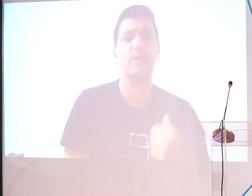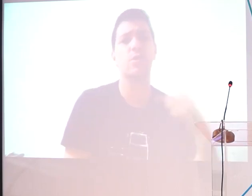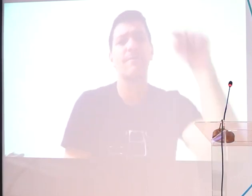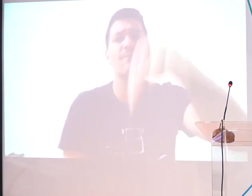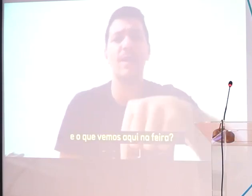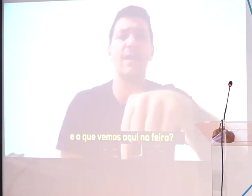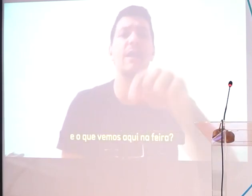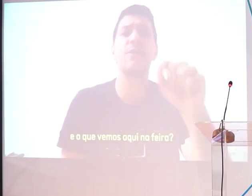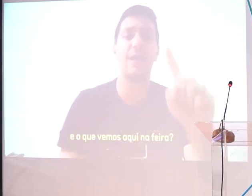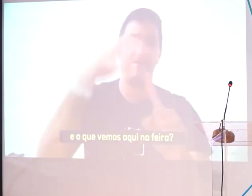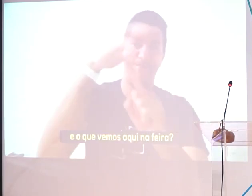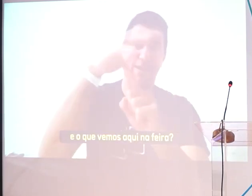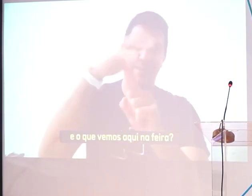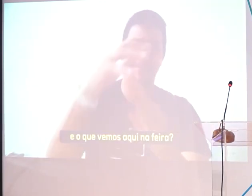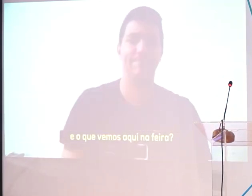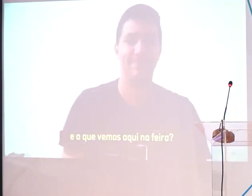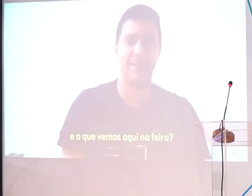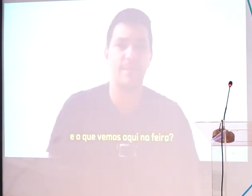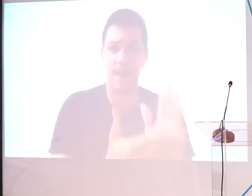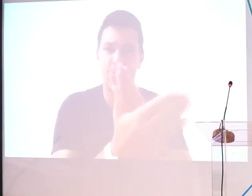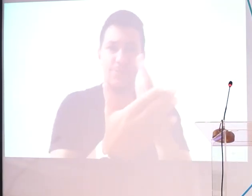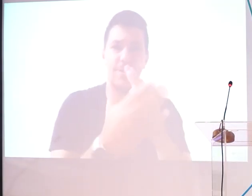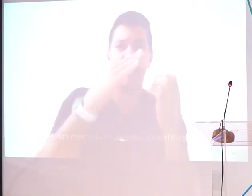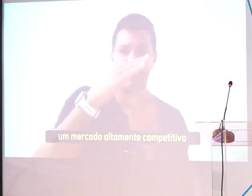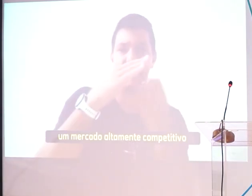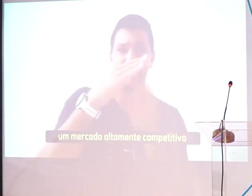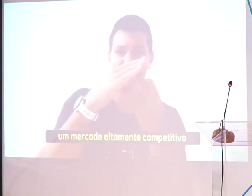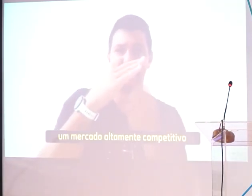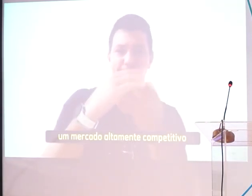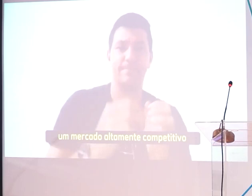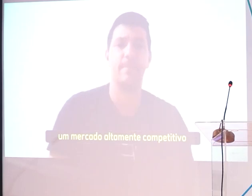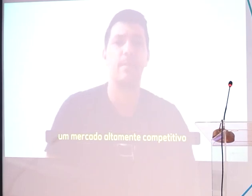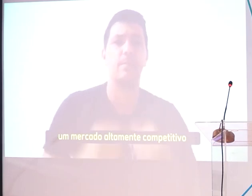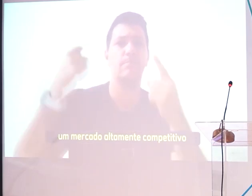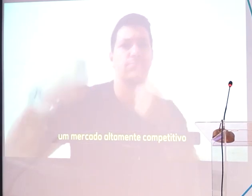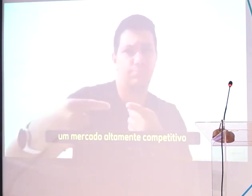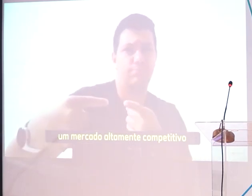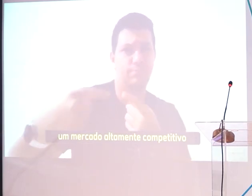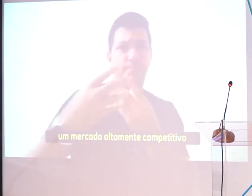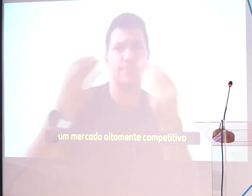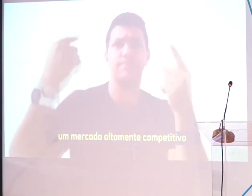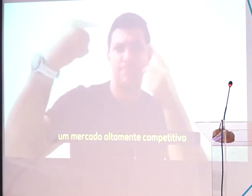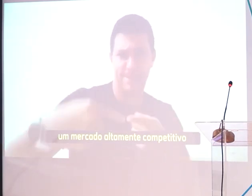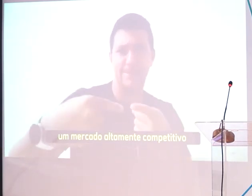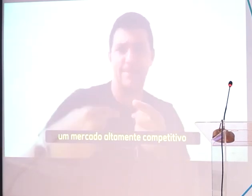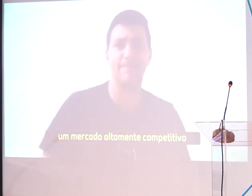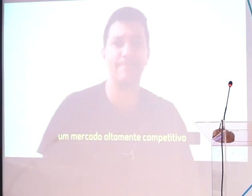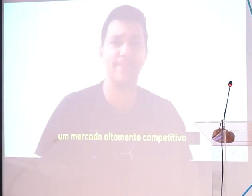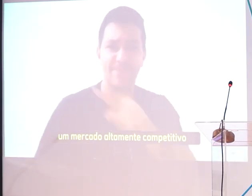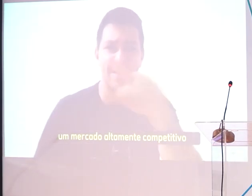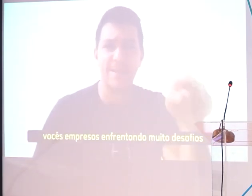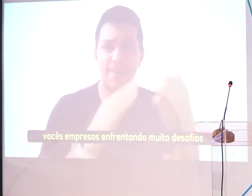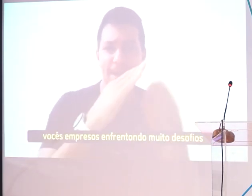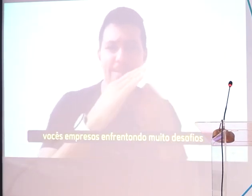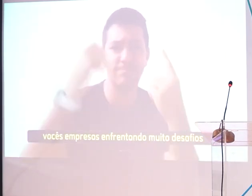E o que vemos aqui na feira? Um mercado altamente competitivo. Vocês, empresas,